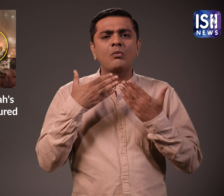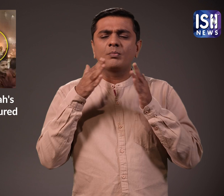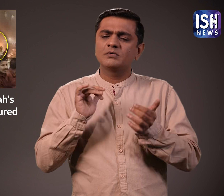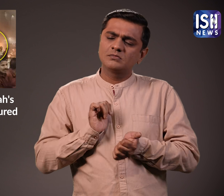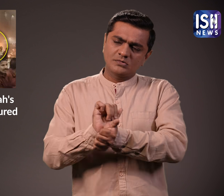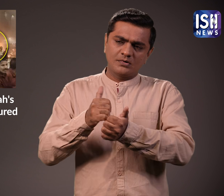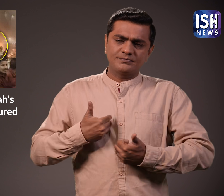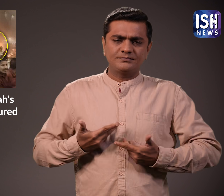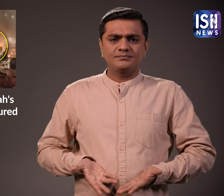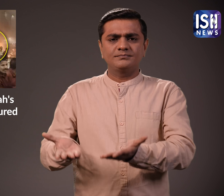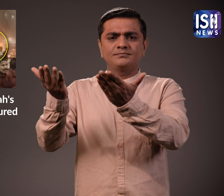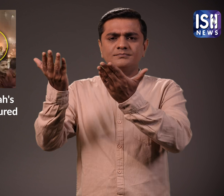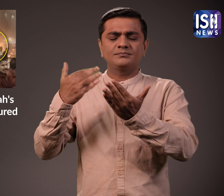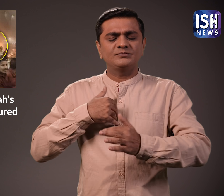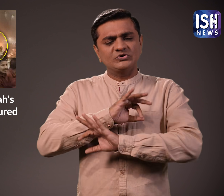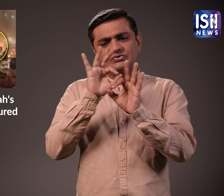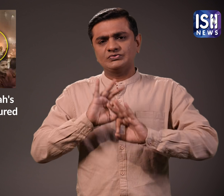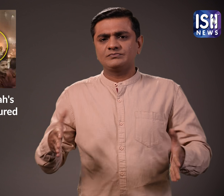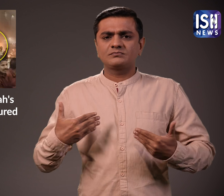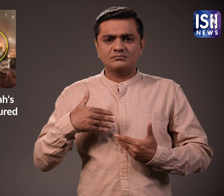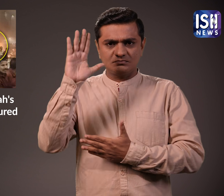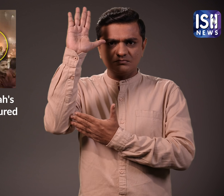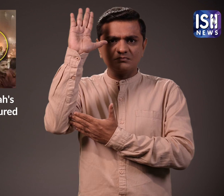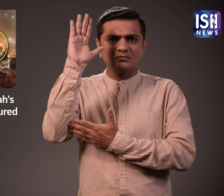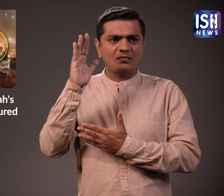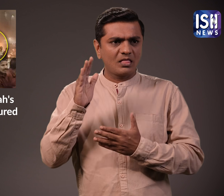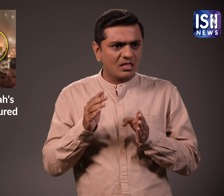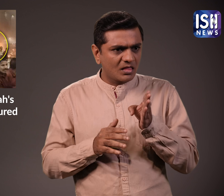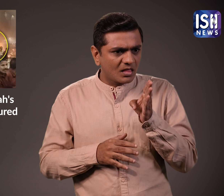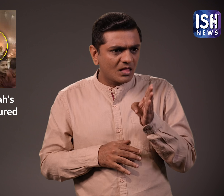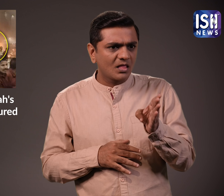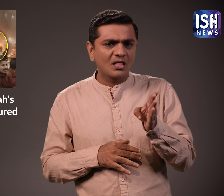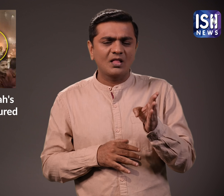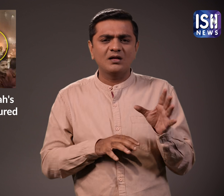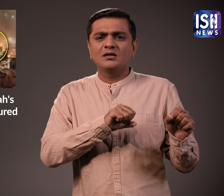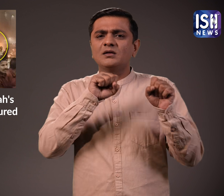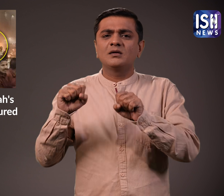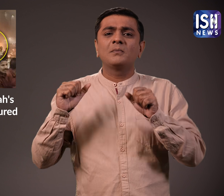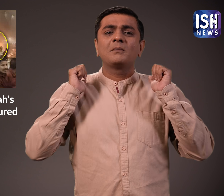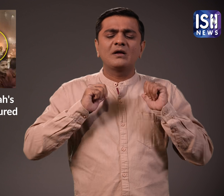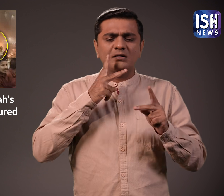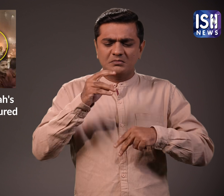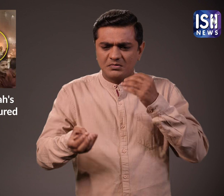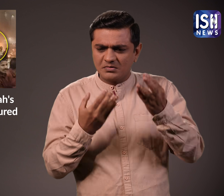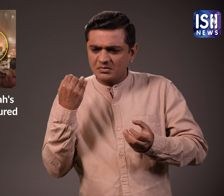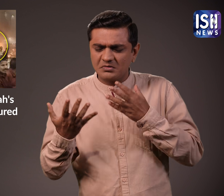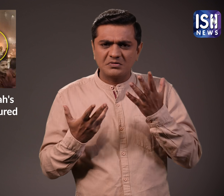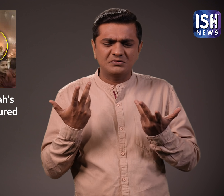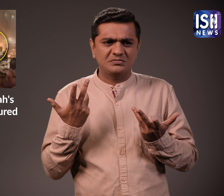उसने स्वयच्छा से पुलिस के सामने आत्मसमर्पन कर दिया संगित सामगरी से भरा उसका बैग भी जब्द कर